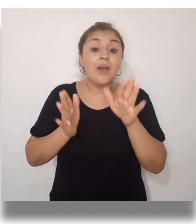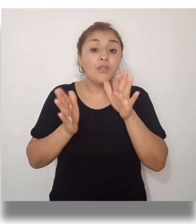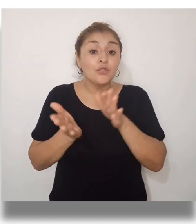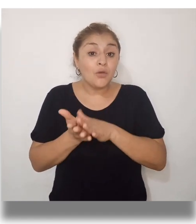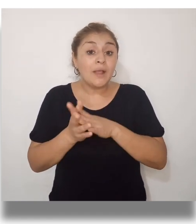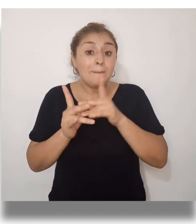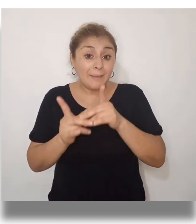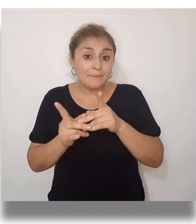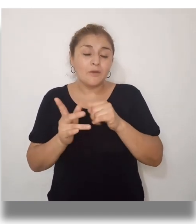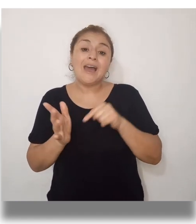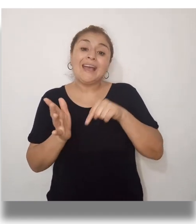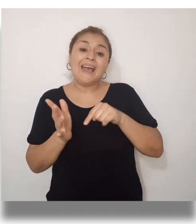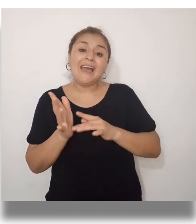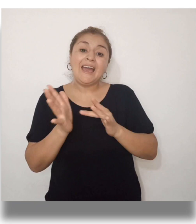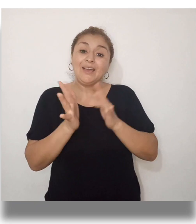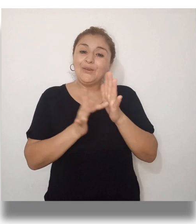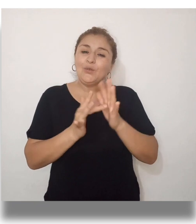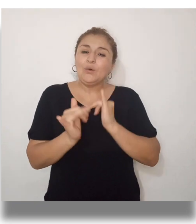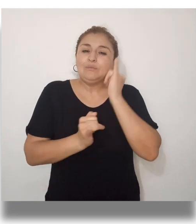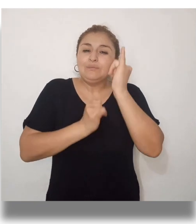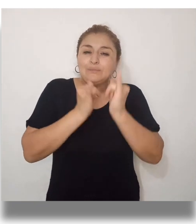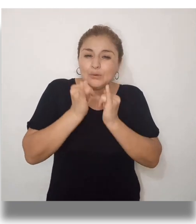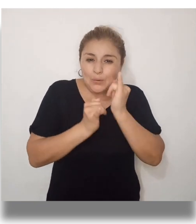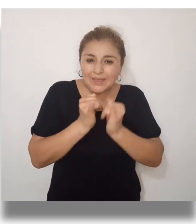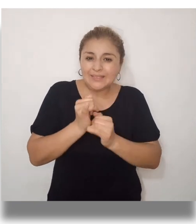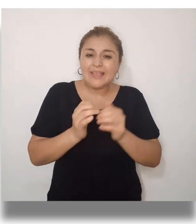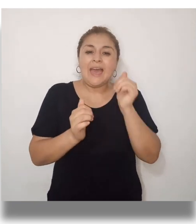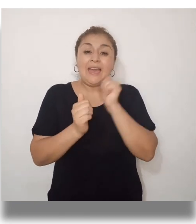en esta parábola Jesús relata